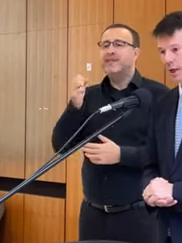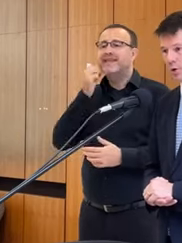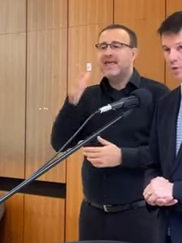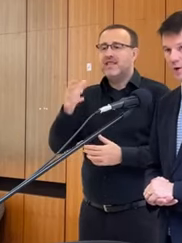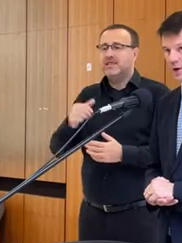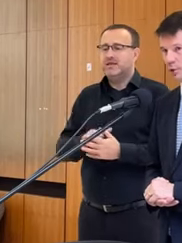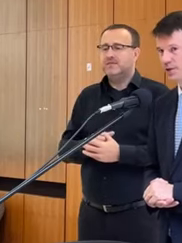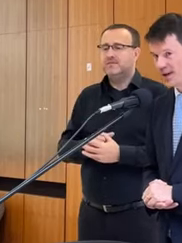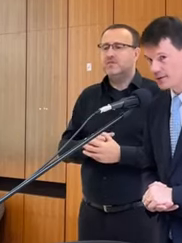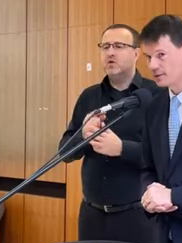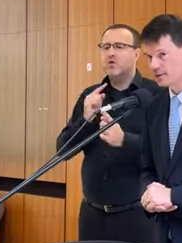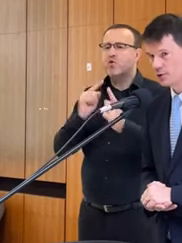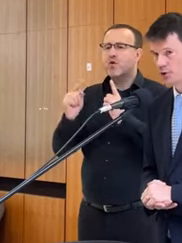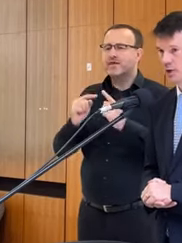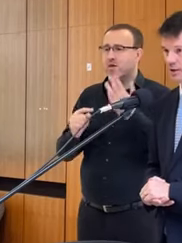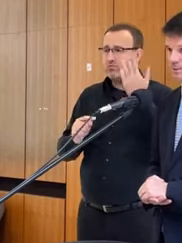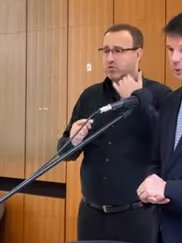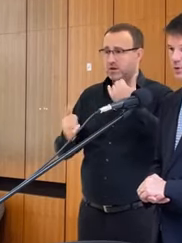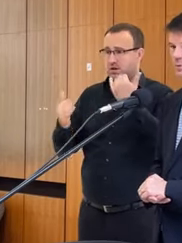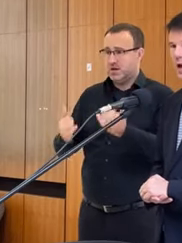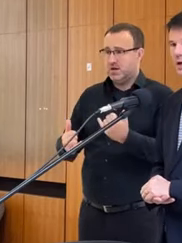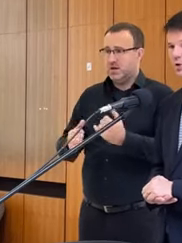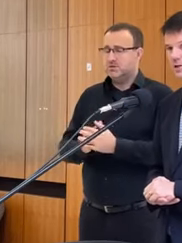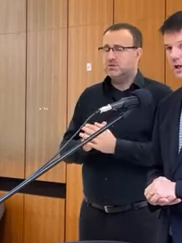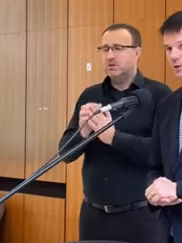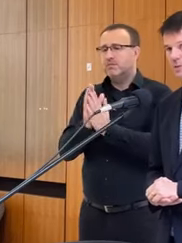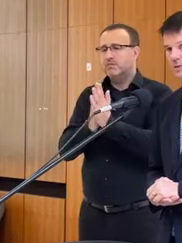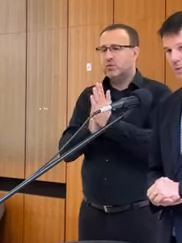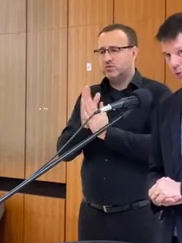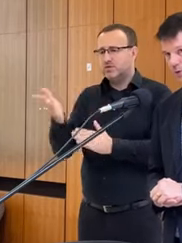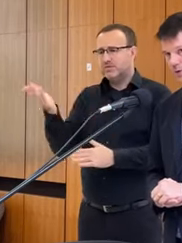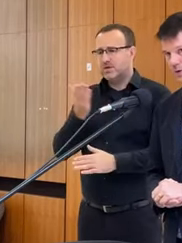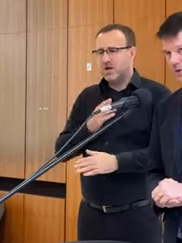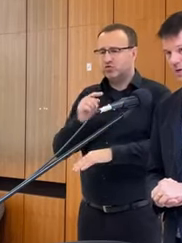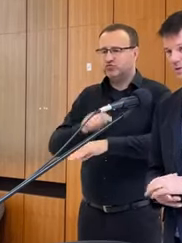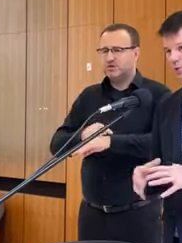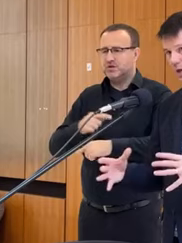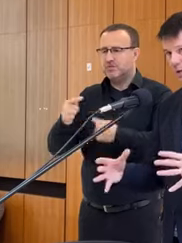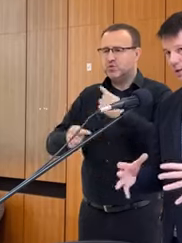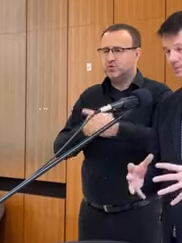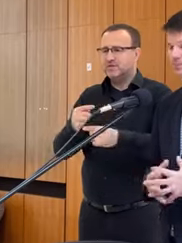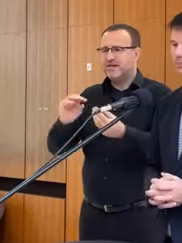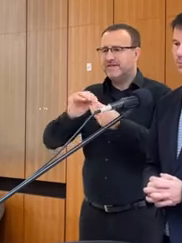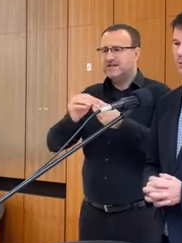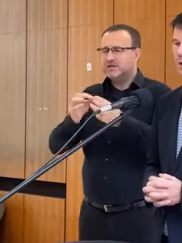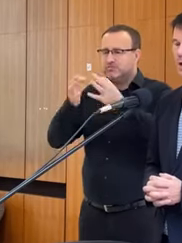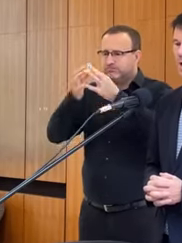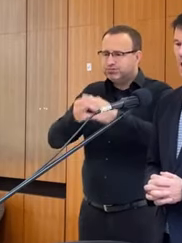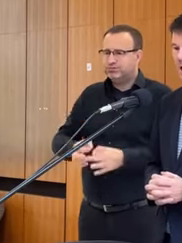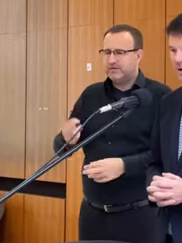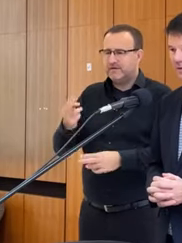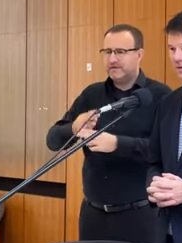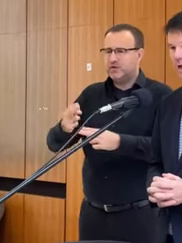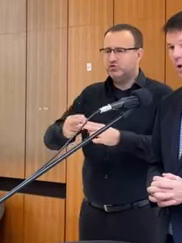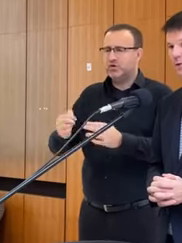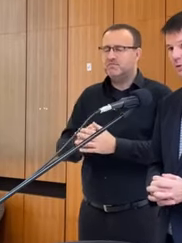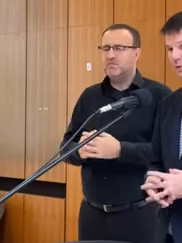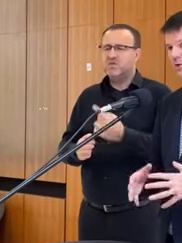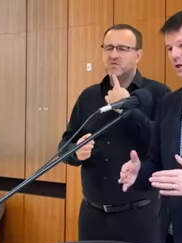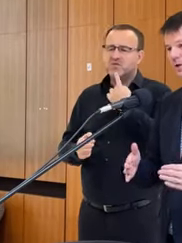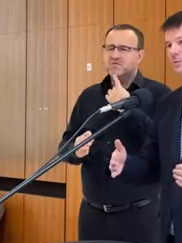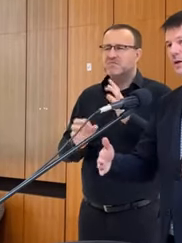No, tie rokovania boli dnes, čiže dajte prosím nejaký čas na to, aby sa procesne veci zase doladili. Ale bavíme